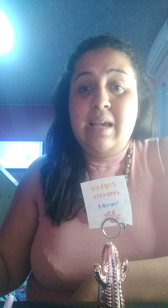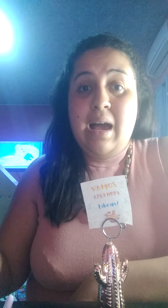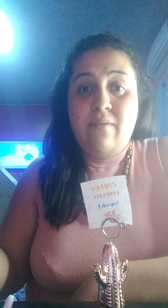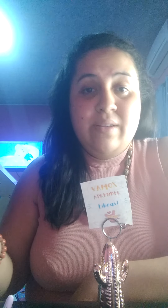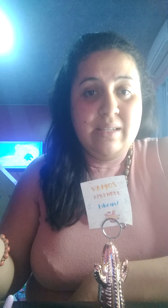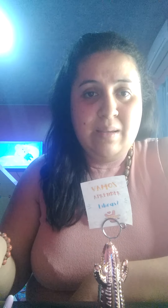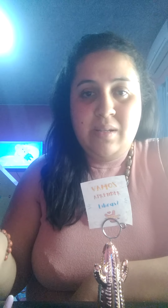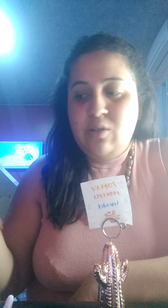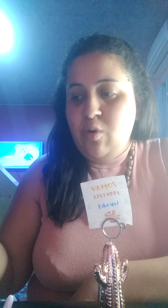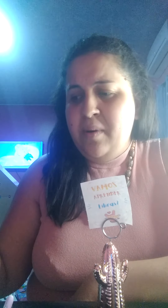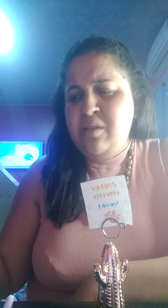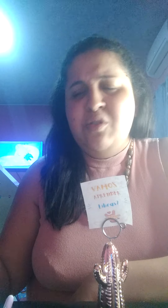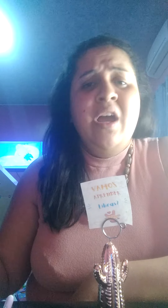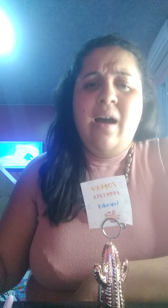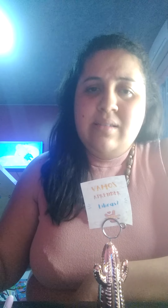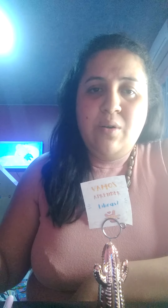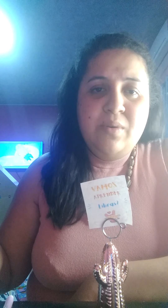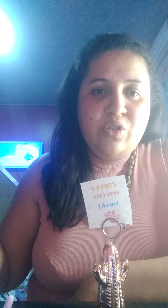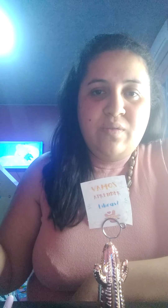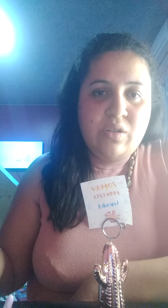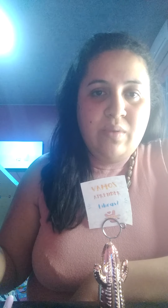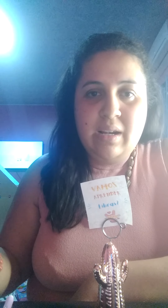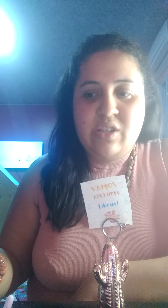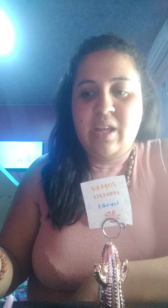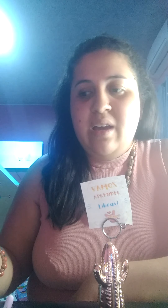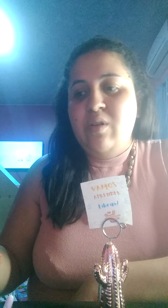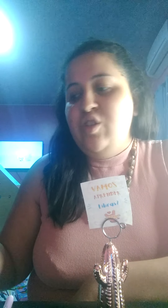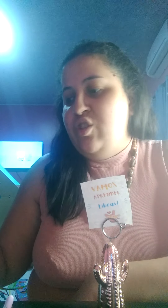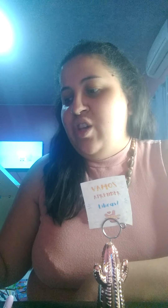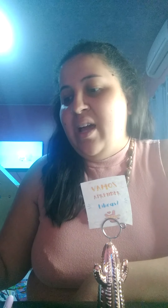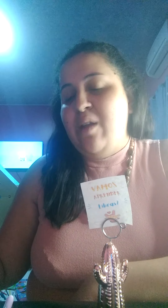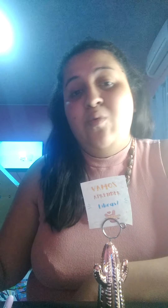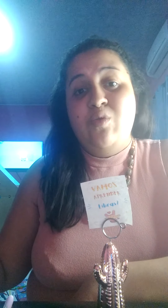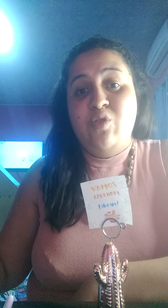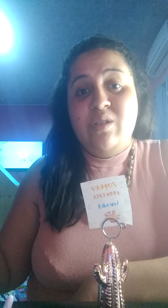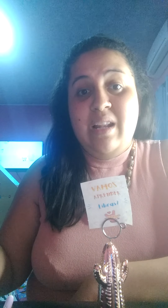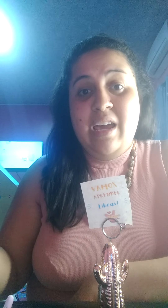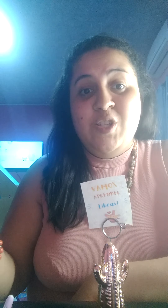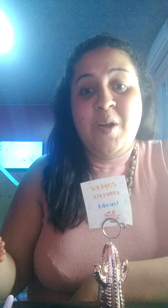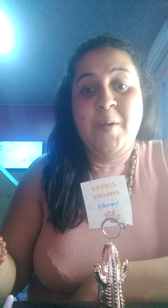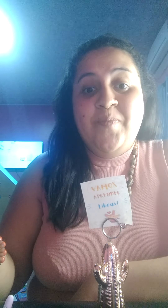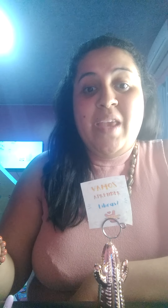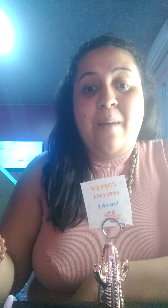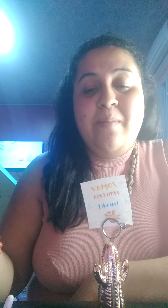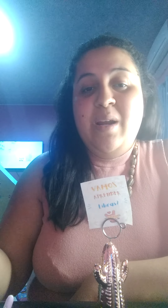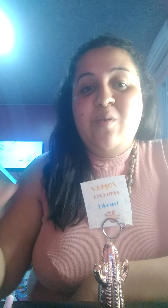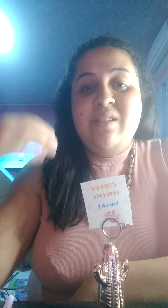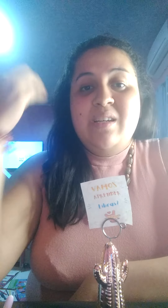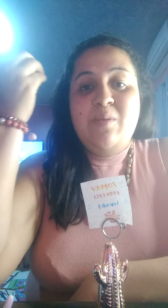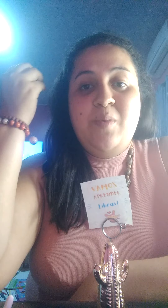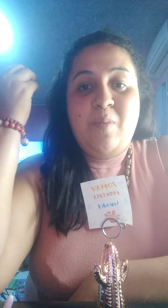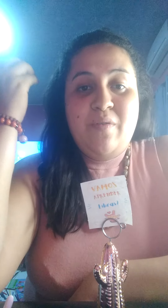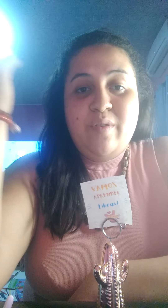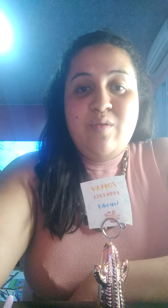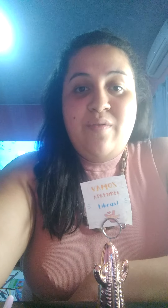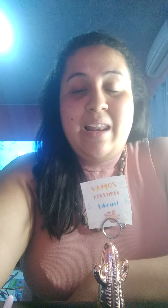basear, fazer sempre essas comparações, assim como a gente faz com o inglês, né? Quando a gente chega lá num curso de inglês, a primeira coisa que o teu professor fala é: